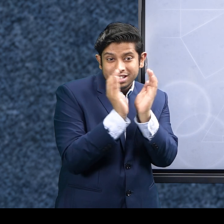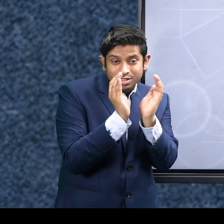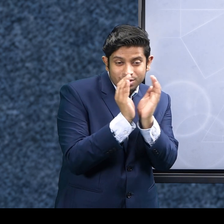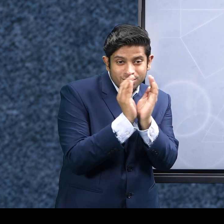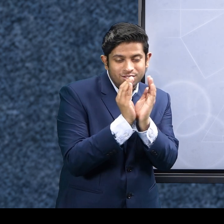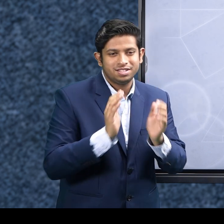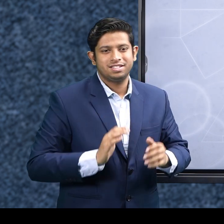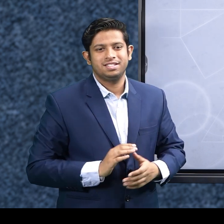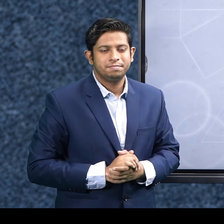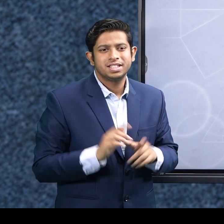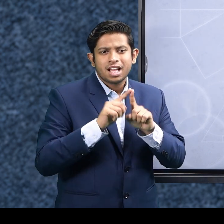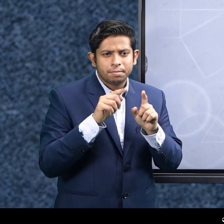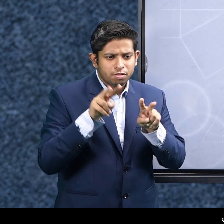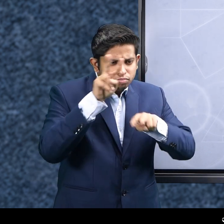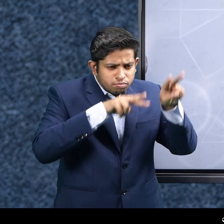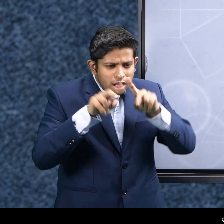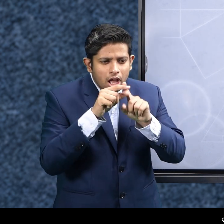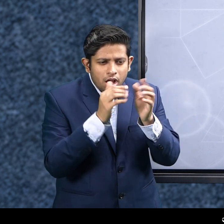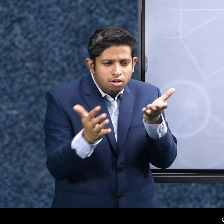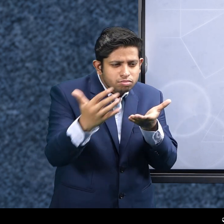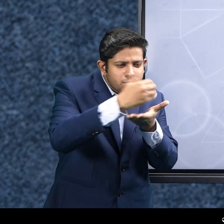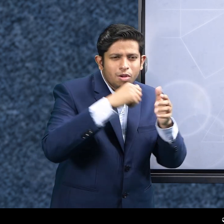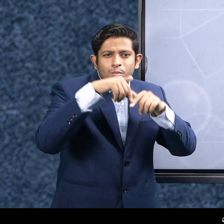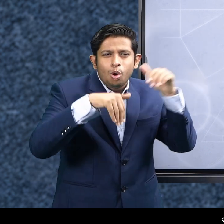ವಿಮೆ, ಎಕ್ಸಿಟ್ ಪೋಲ್,